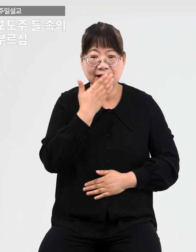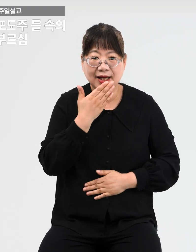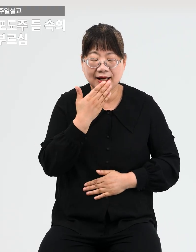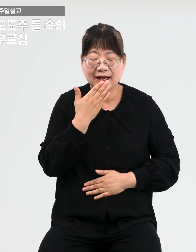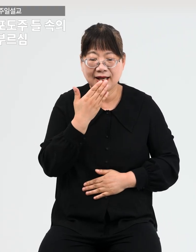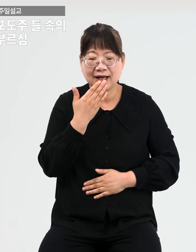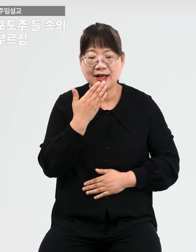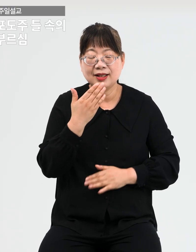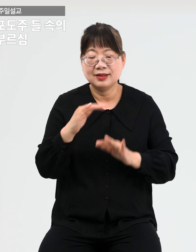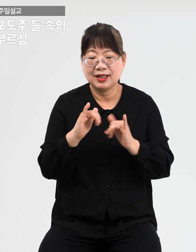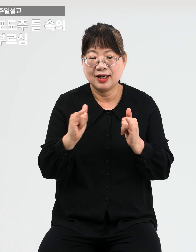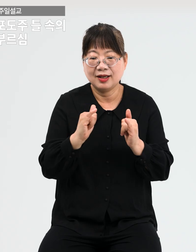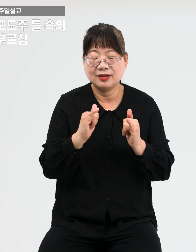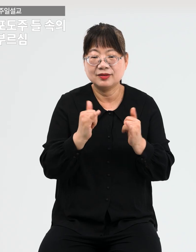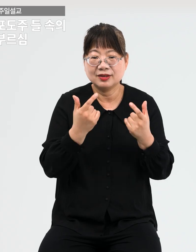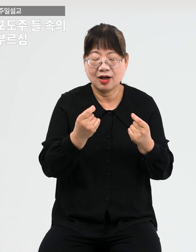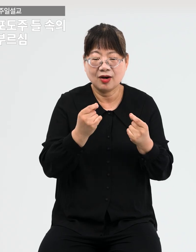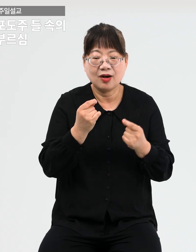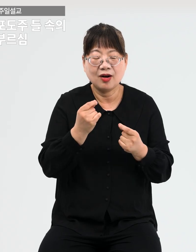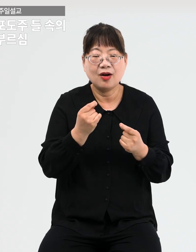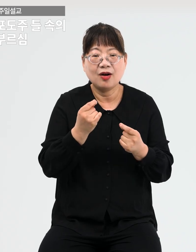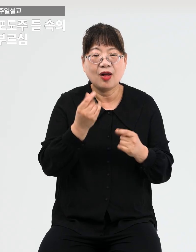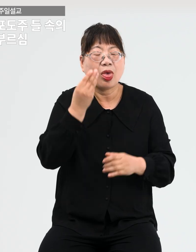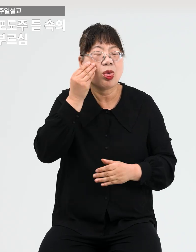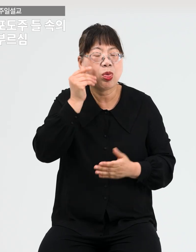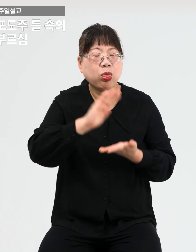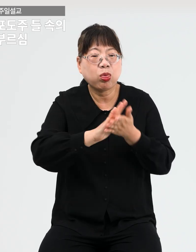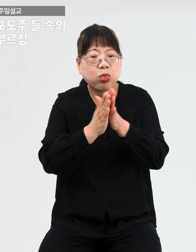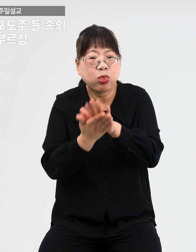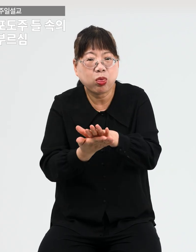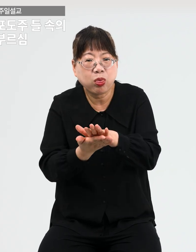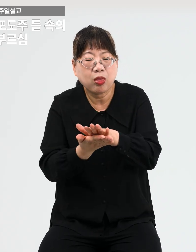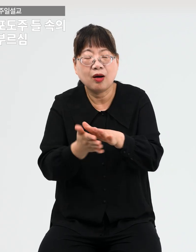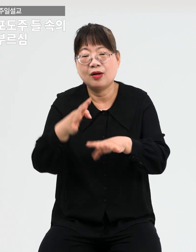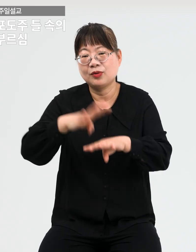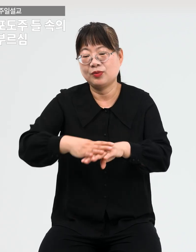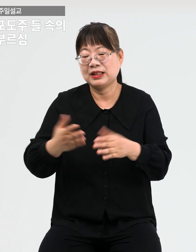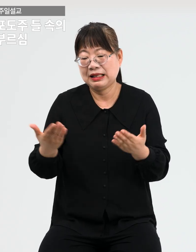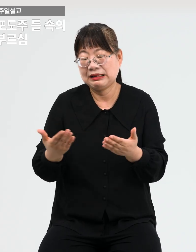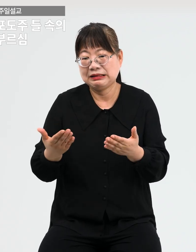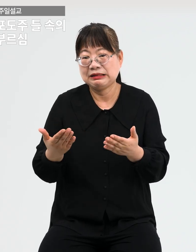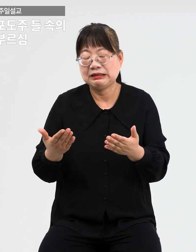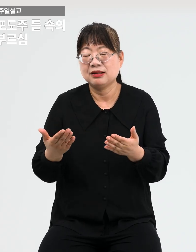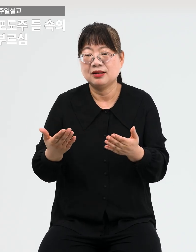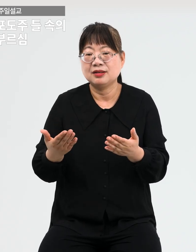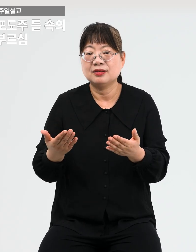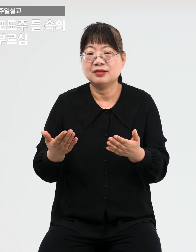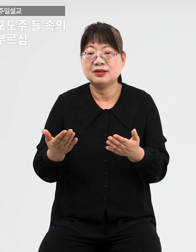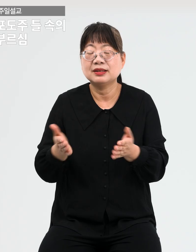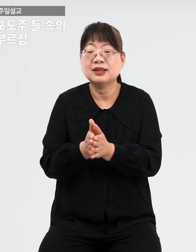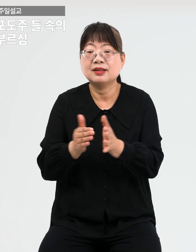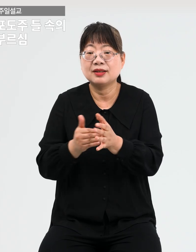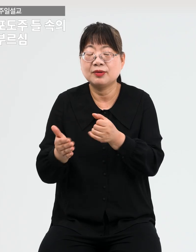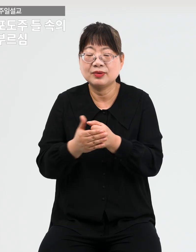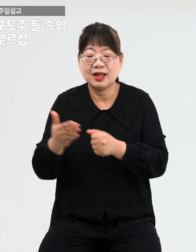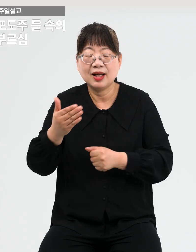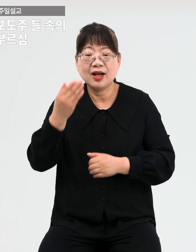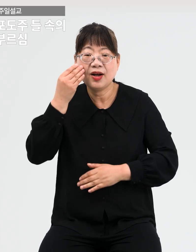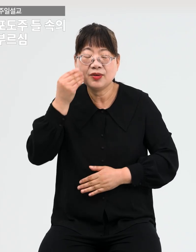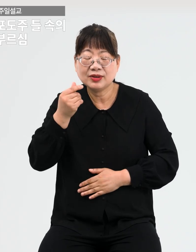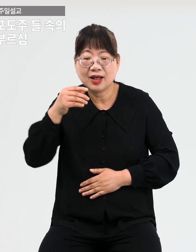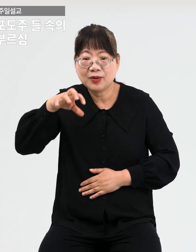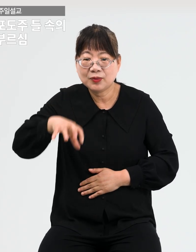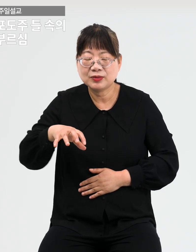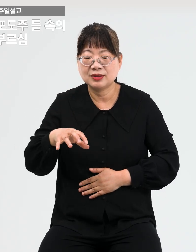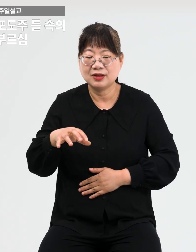가나안화 되어 가면서 농사로 생업을 바꾸다 보니까 그들이 익숙한